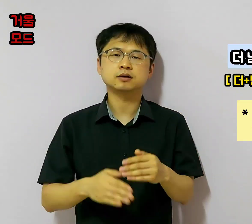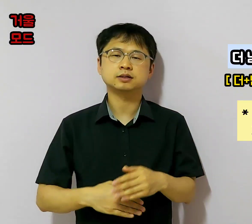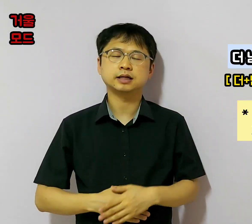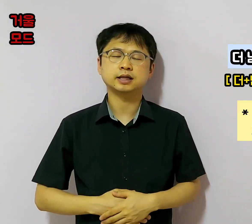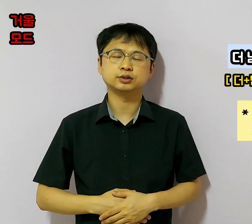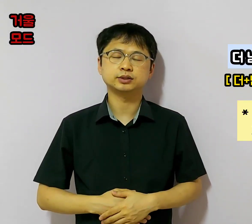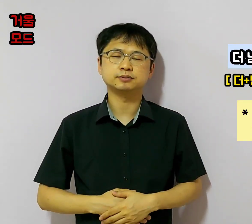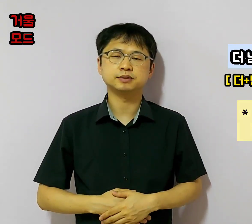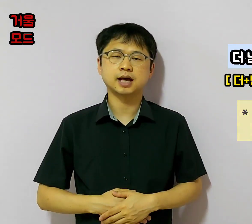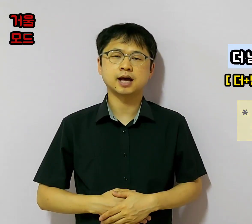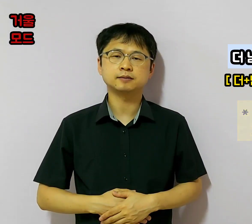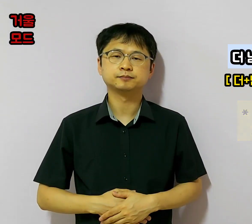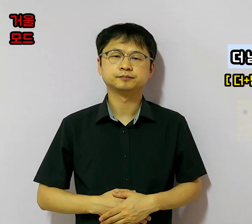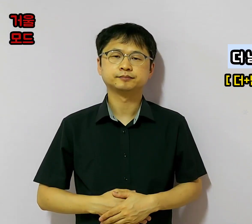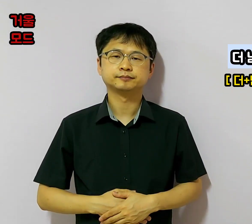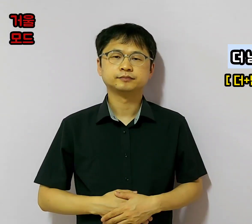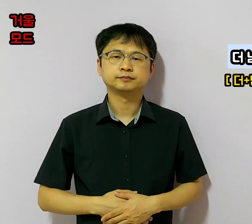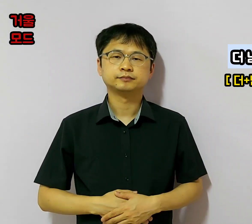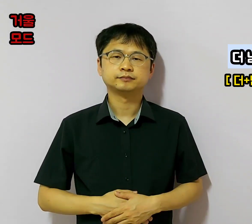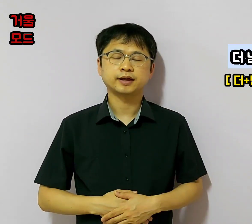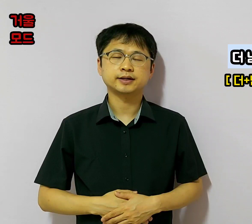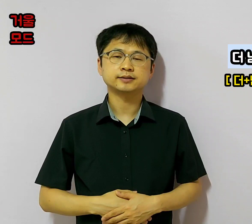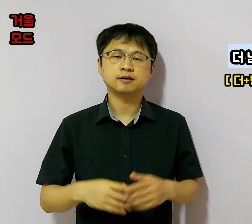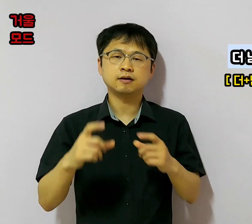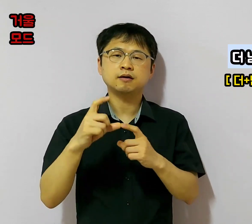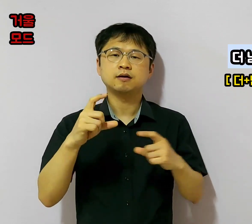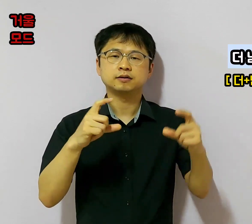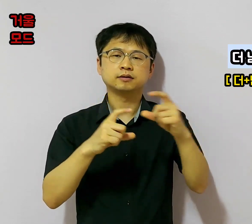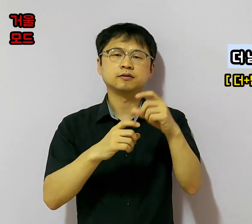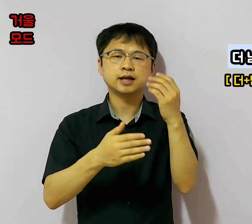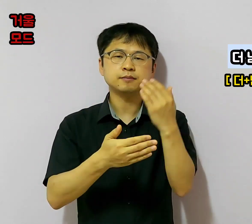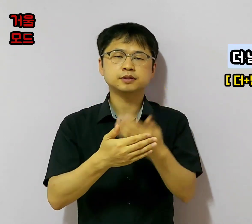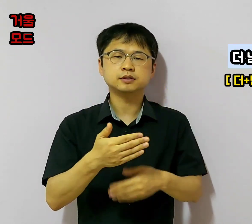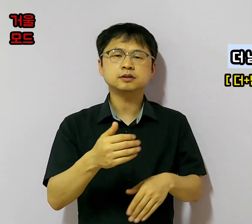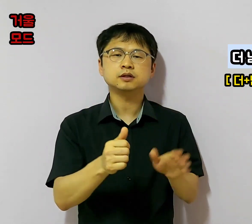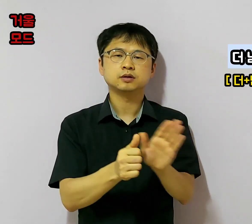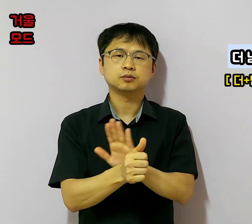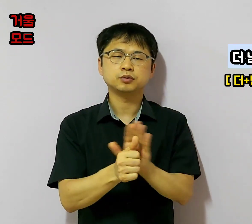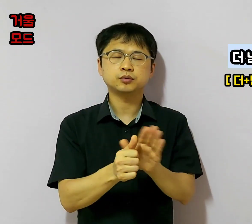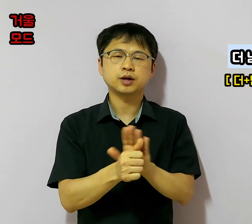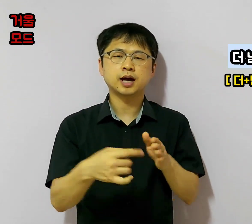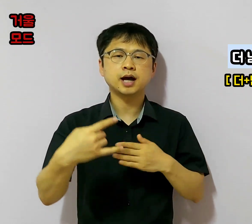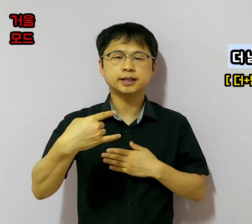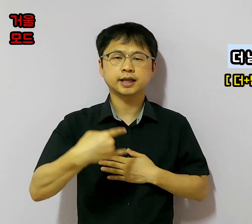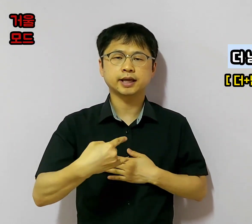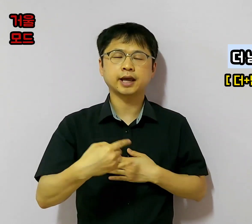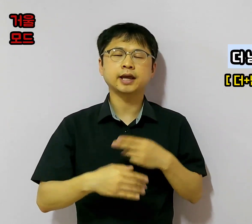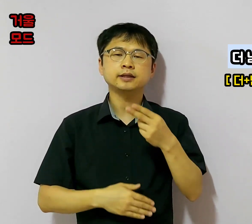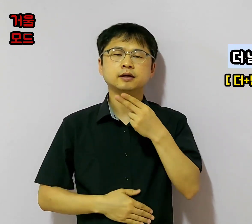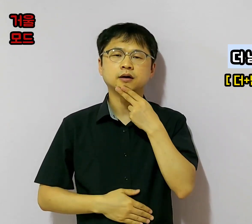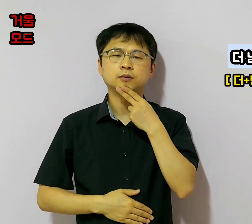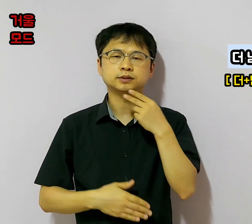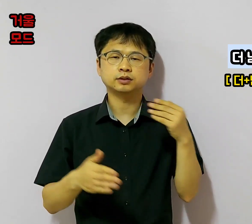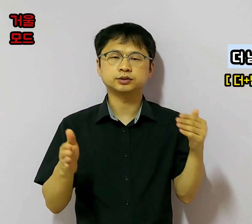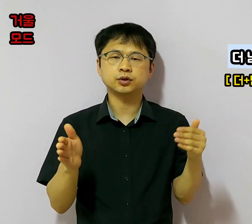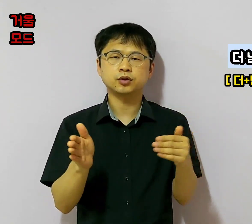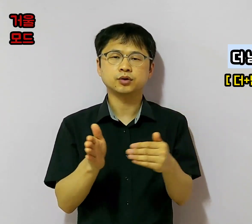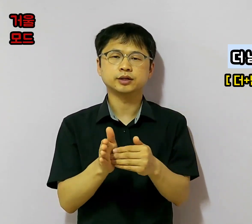과거를 나타낼 수 있습니다. 네, 그래서 더 남은 위로가 내겐 없었죠.